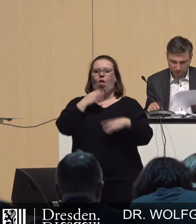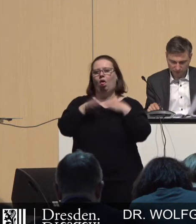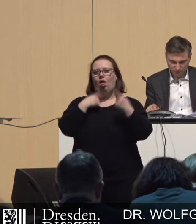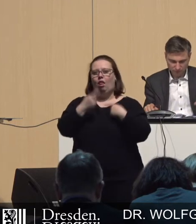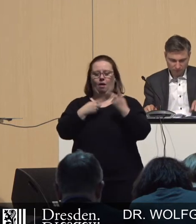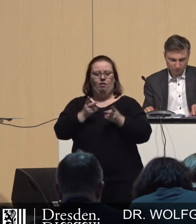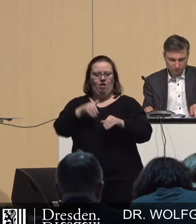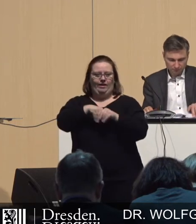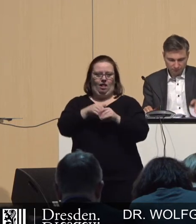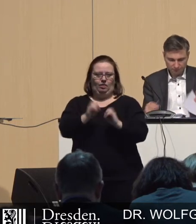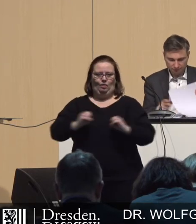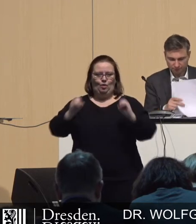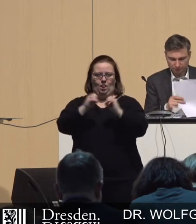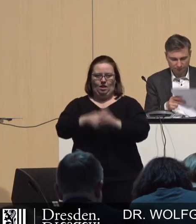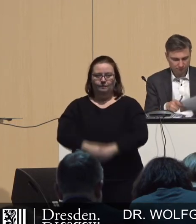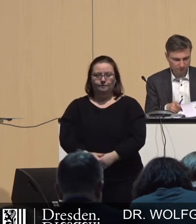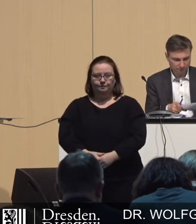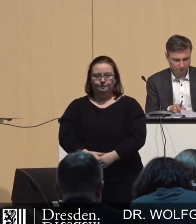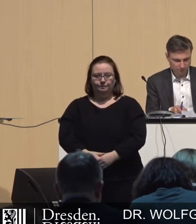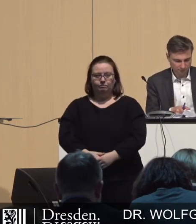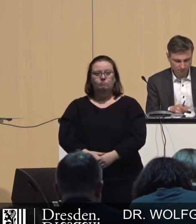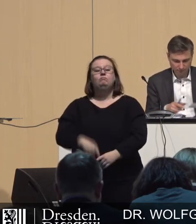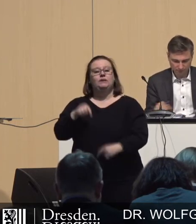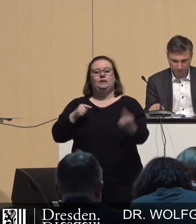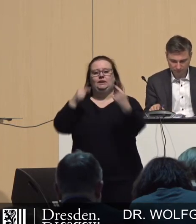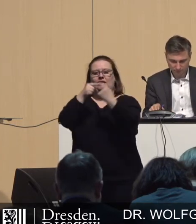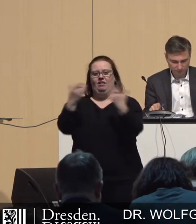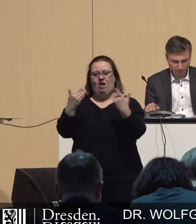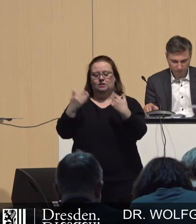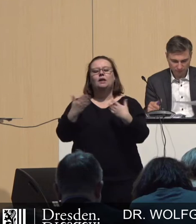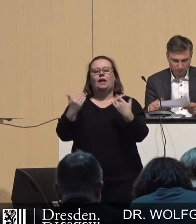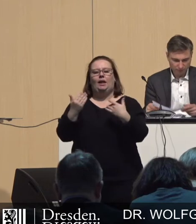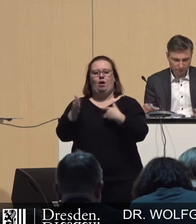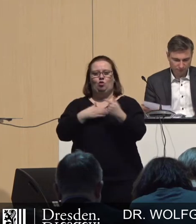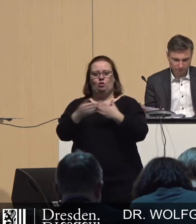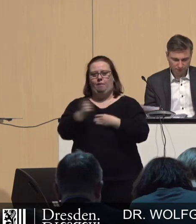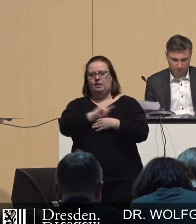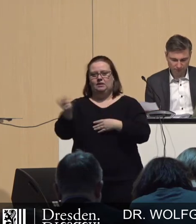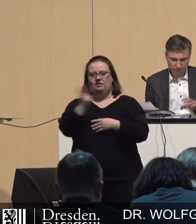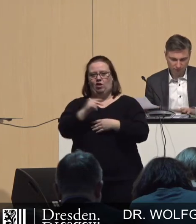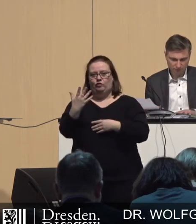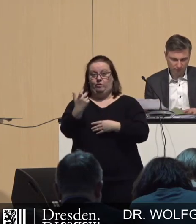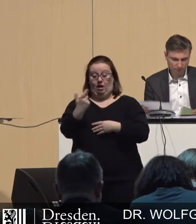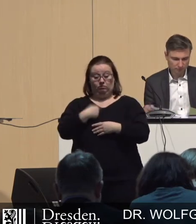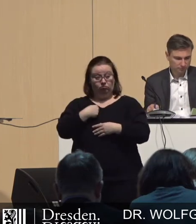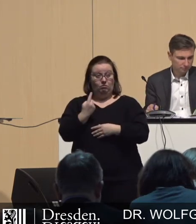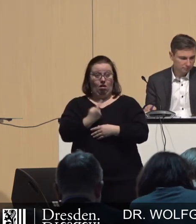Lippenbekenntnisse. Wir stehen mit dem Ziel, Klimaneutralität bis 2035 zu erreichen, nicht allein